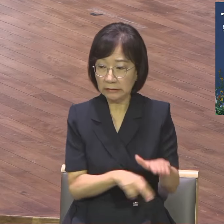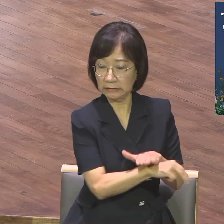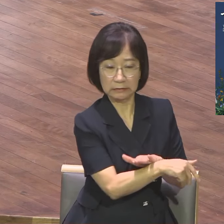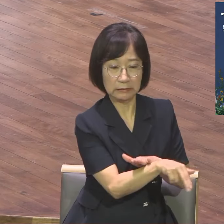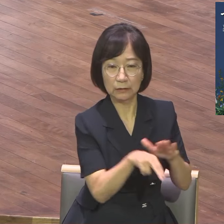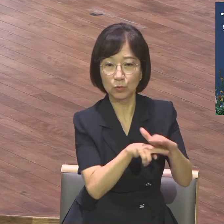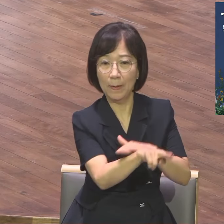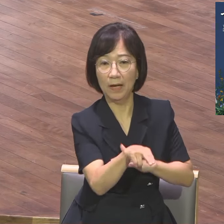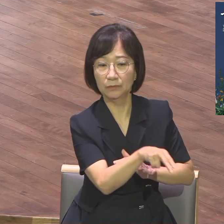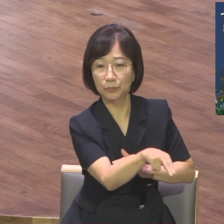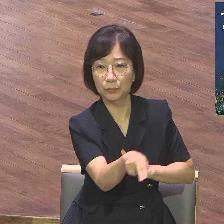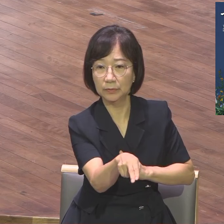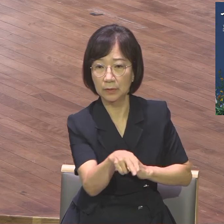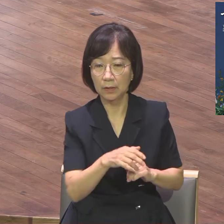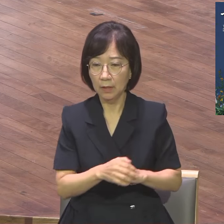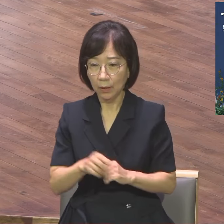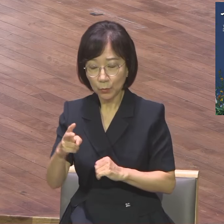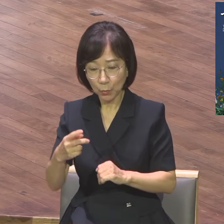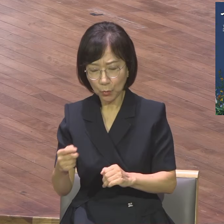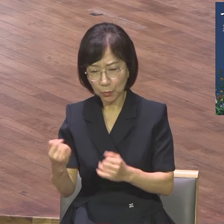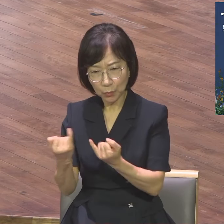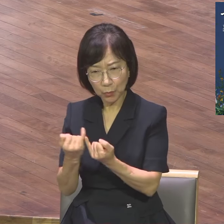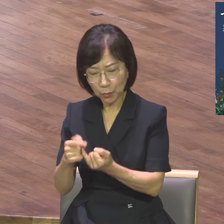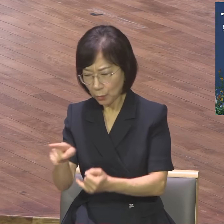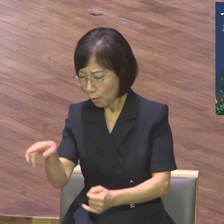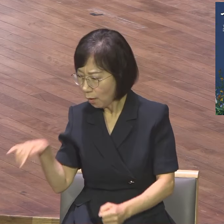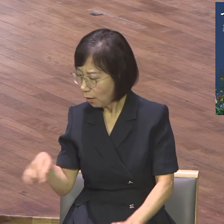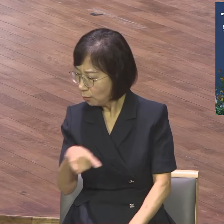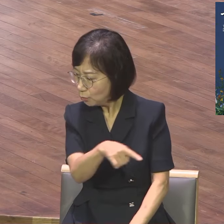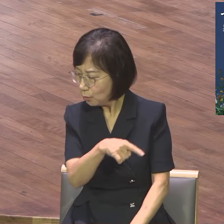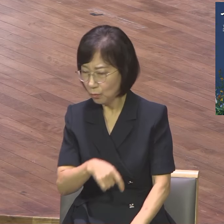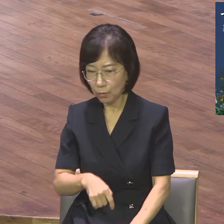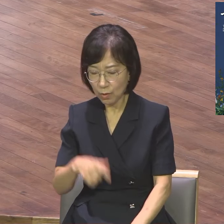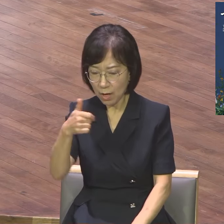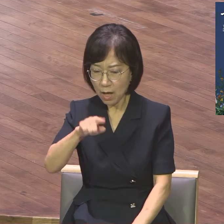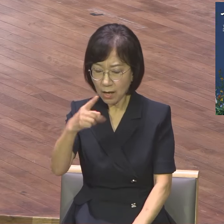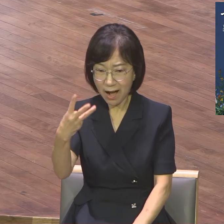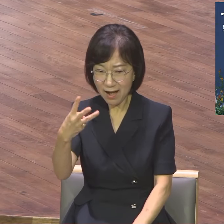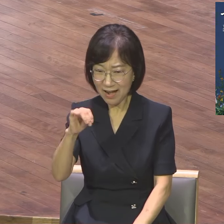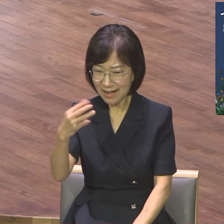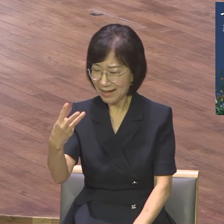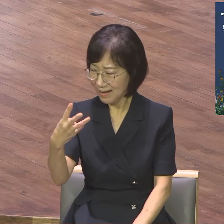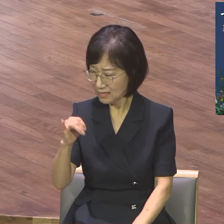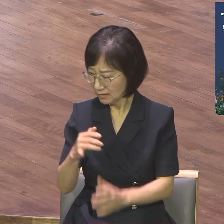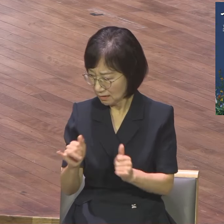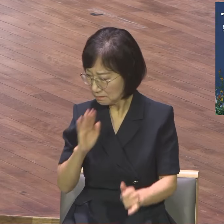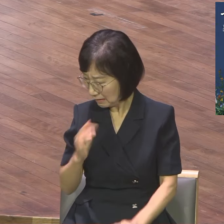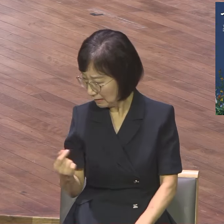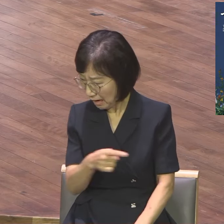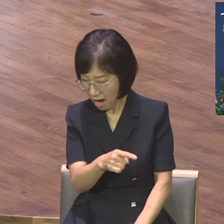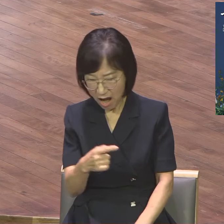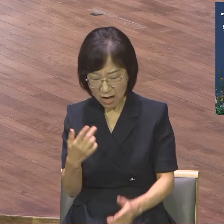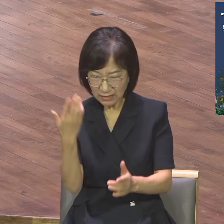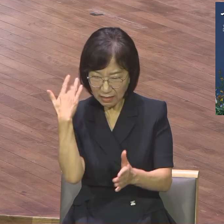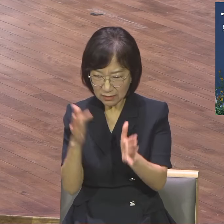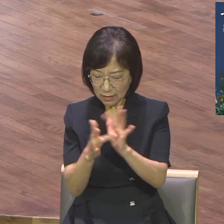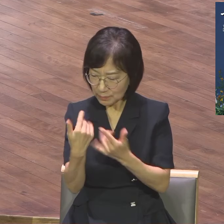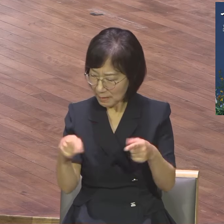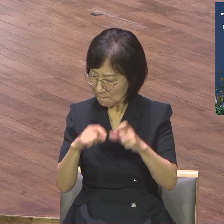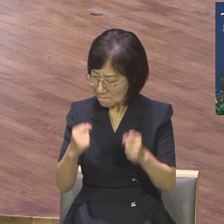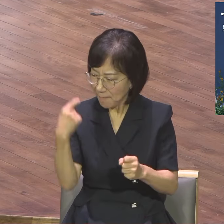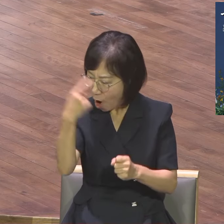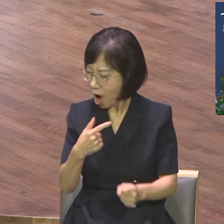거기서 또 이 사람이 그 이 사람이 보니까 갈릴리 사람이야. 당시 말 들어보니까 예수님과 함께 있었던 거